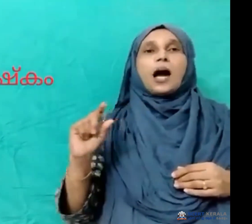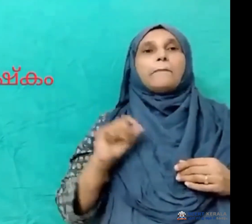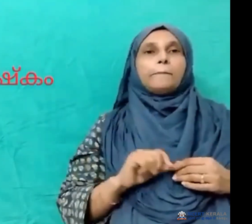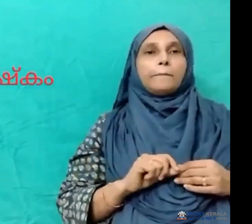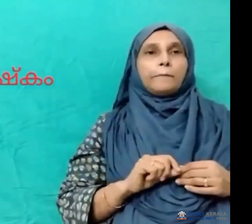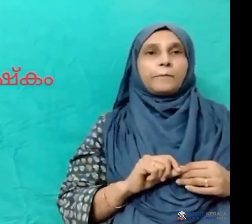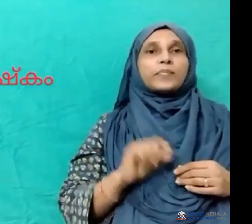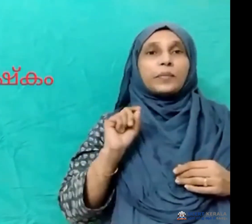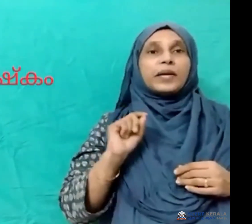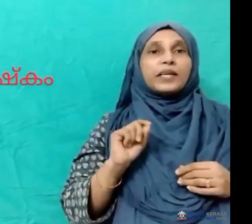മസ്തിഷ്കം. എന്താ പേര്?